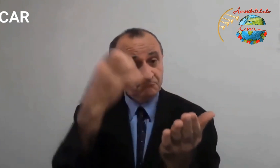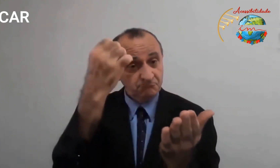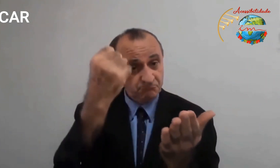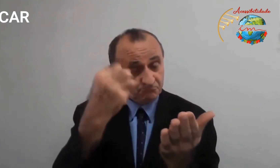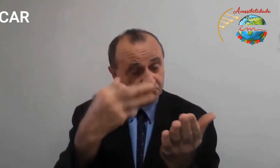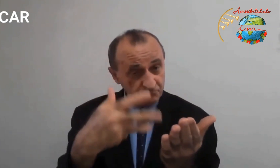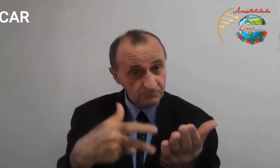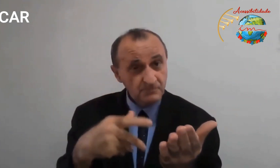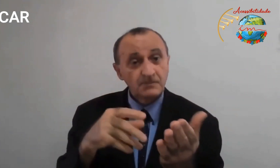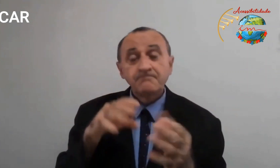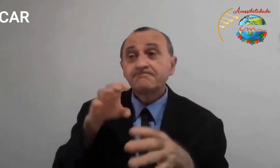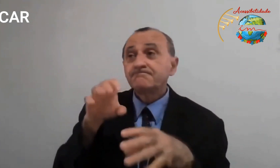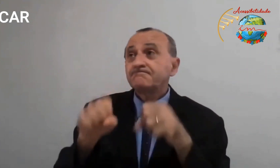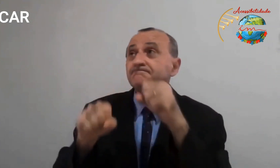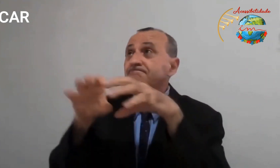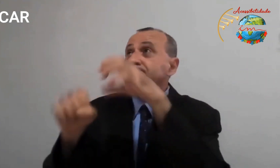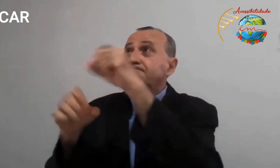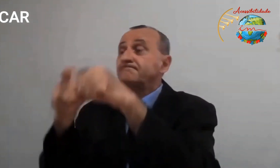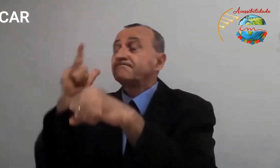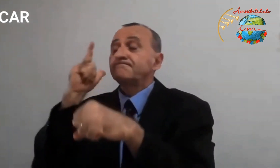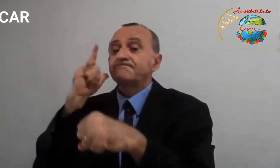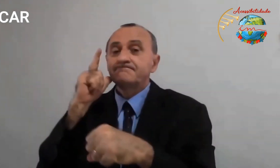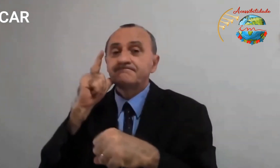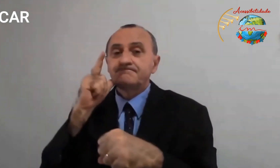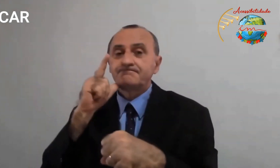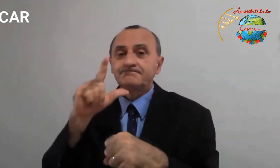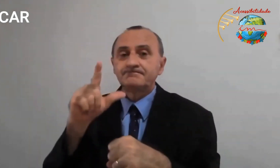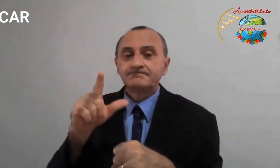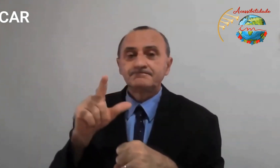bíblico, buscar os dons.